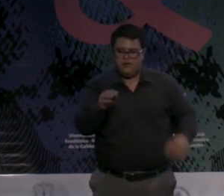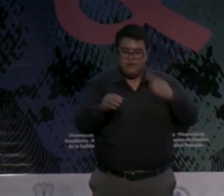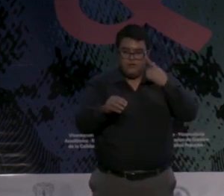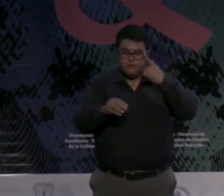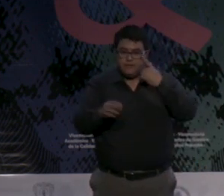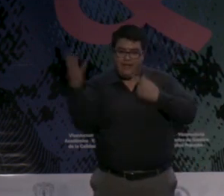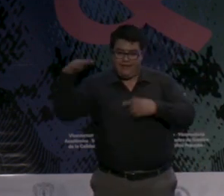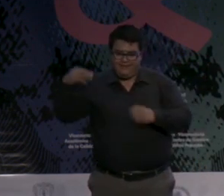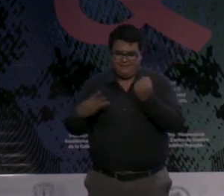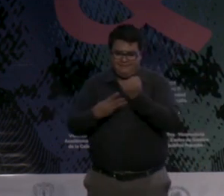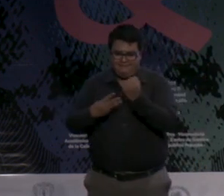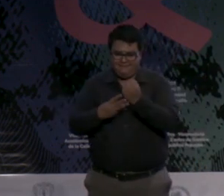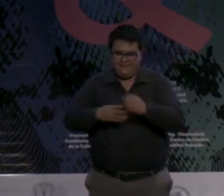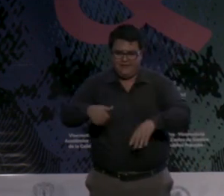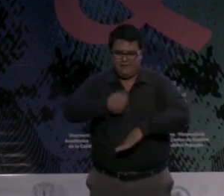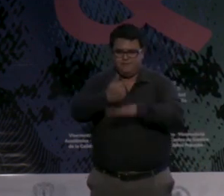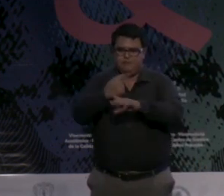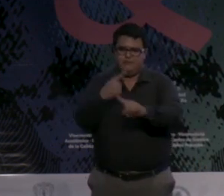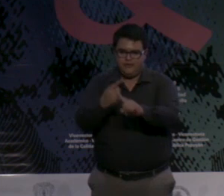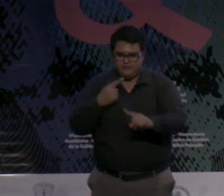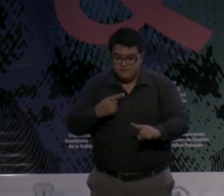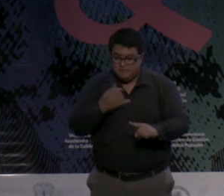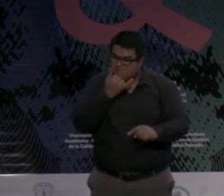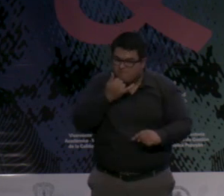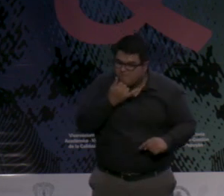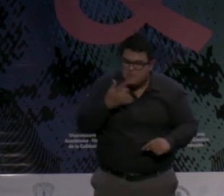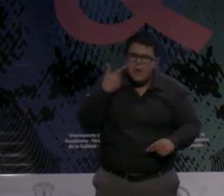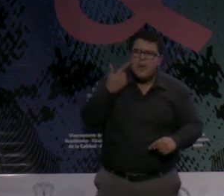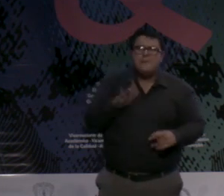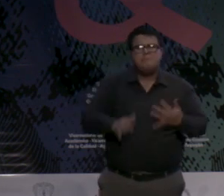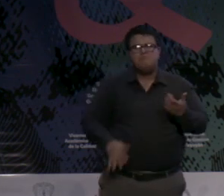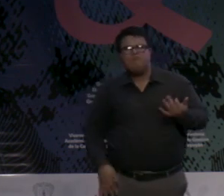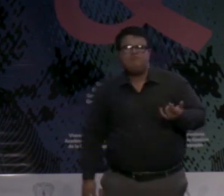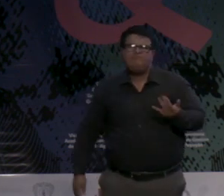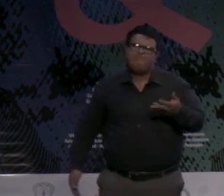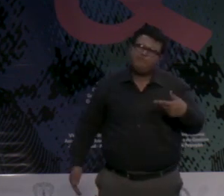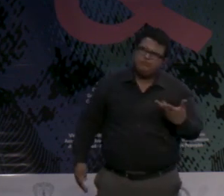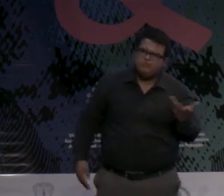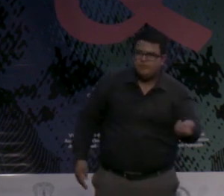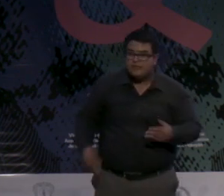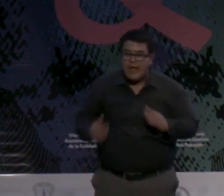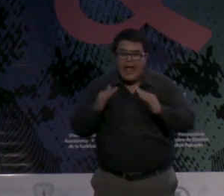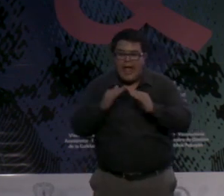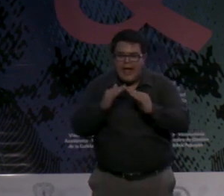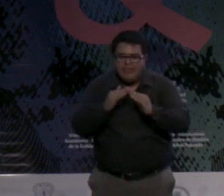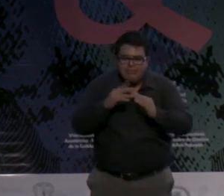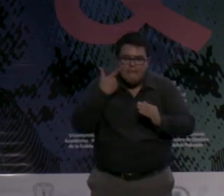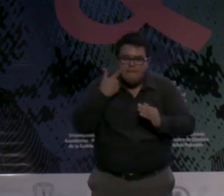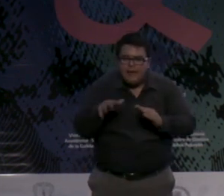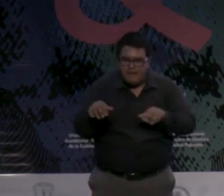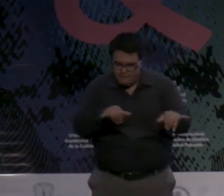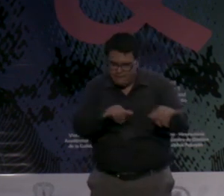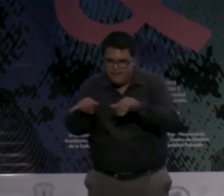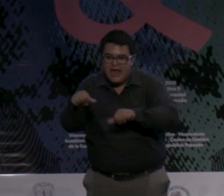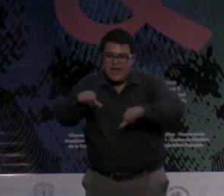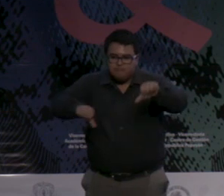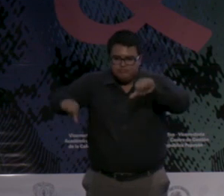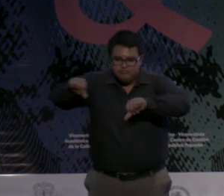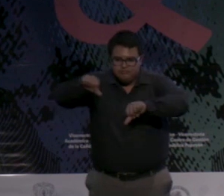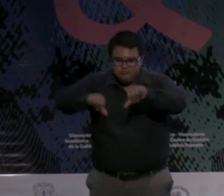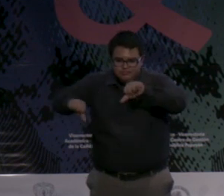caen. Pero por cada casa que se cae, ¿cuántas no se han caído? Porque también tengan en cuenta lo que decía Gustavo